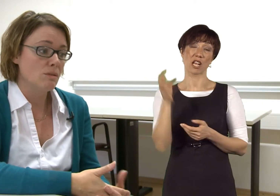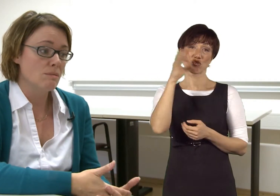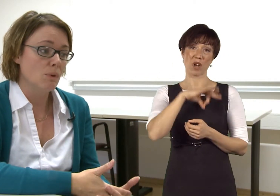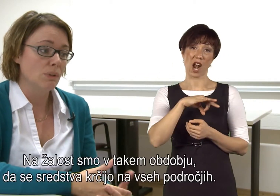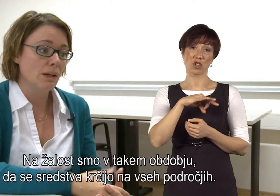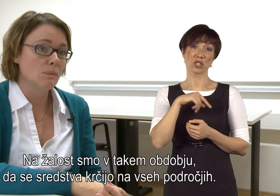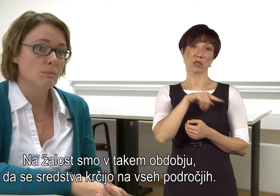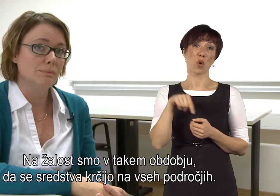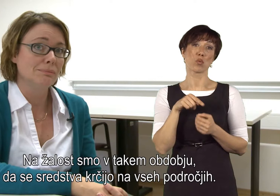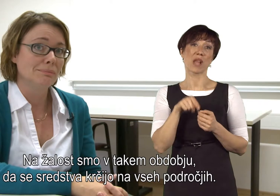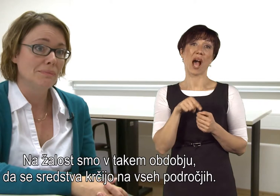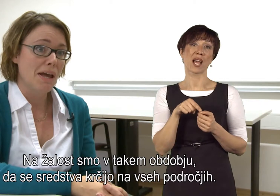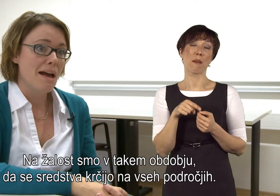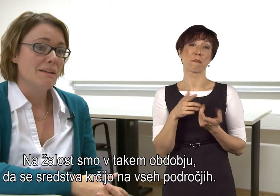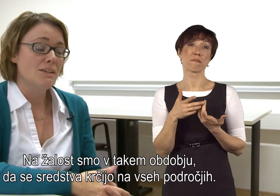Nažalost